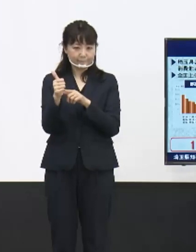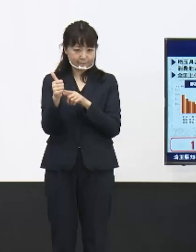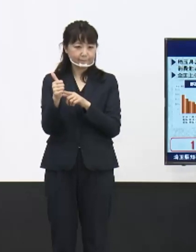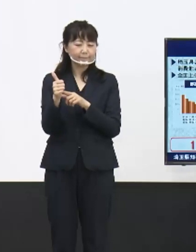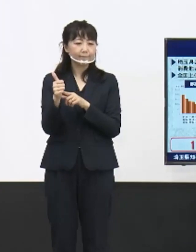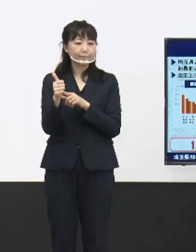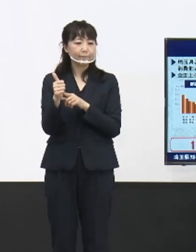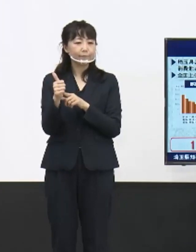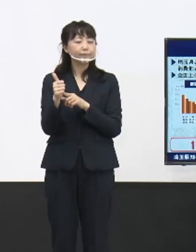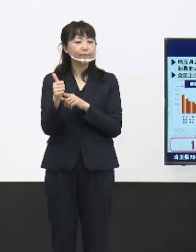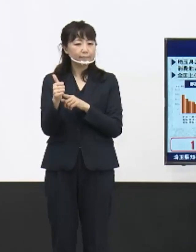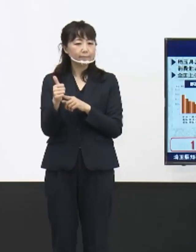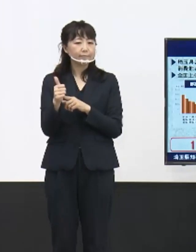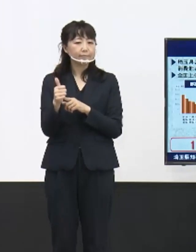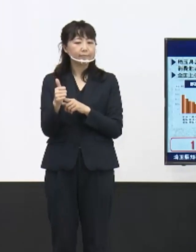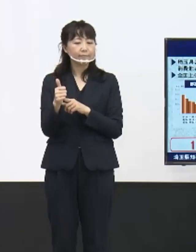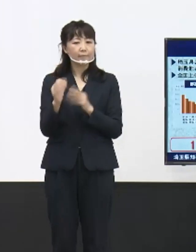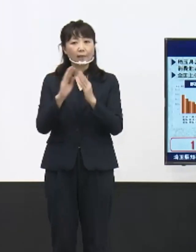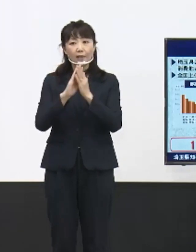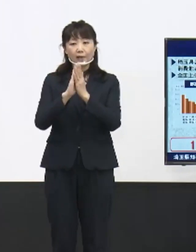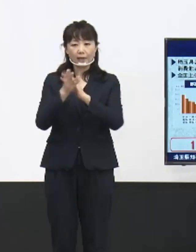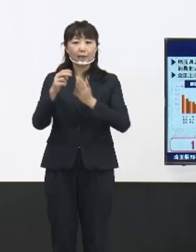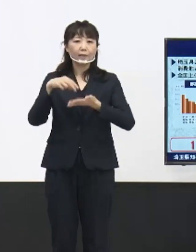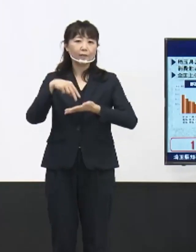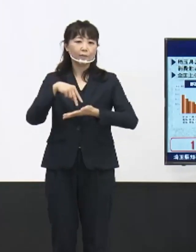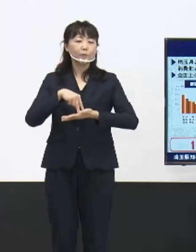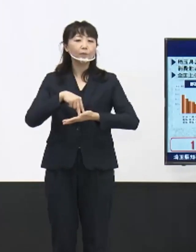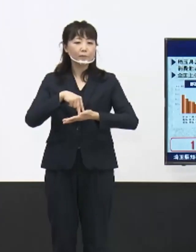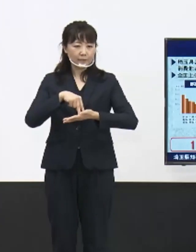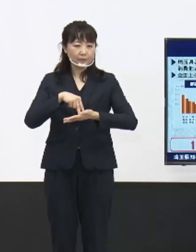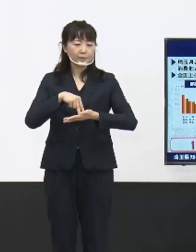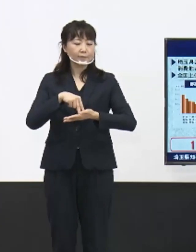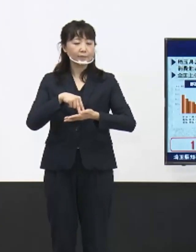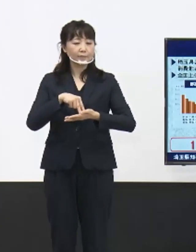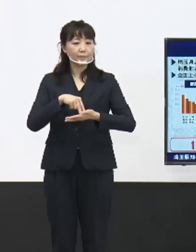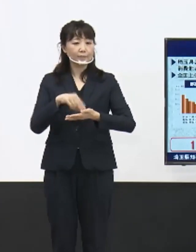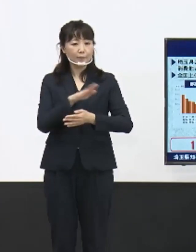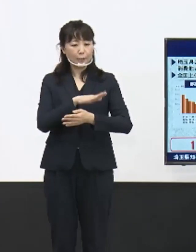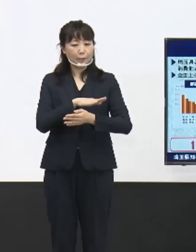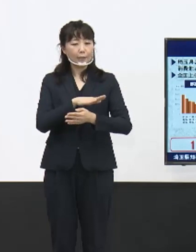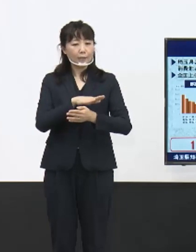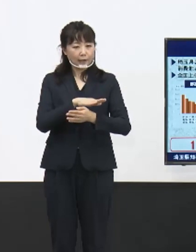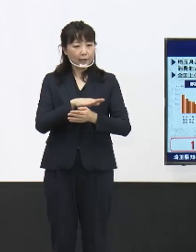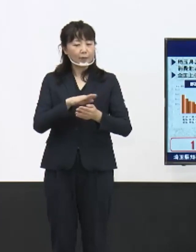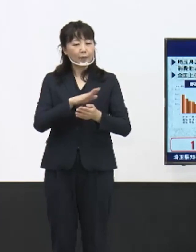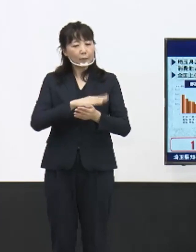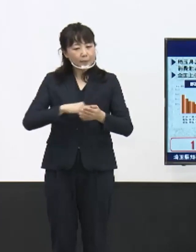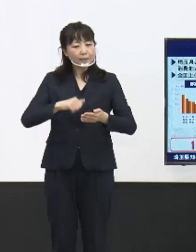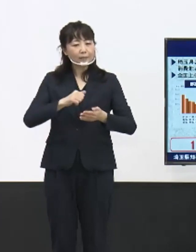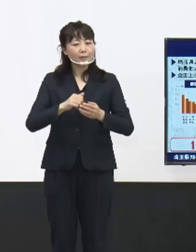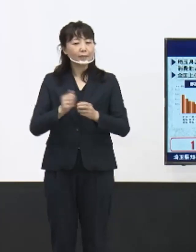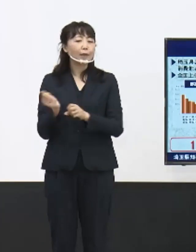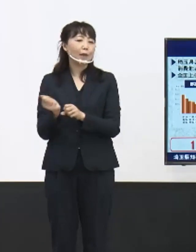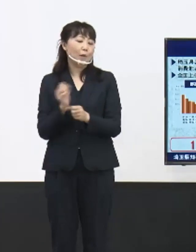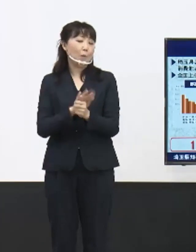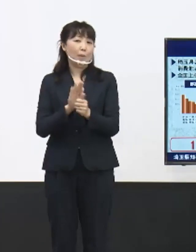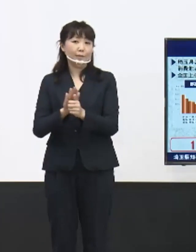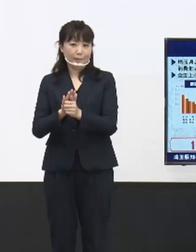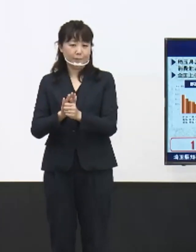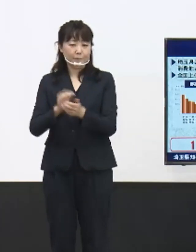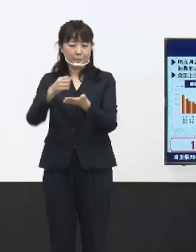然県としてですね、県選出の国会議員みんな応援してますので、若干残念なところもござい